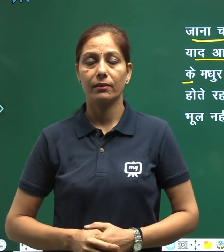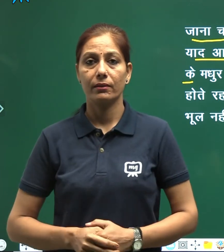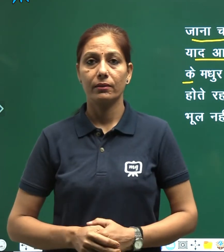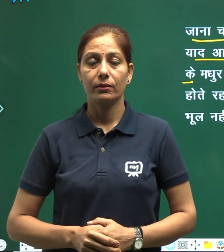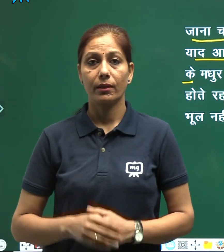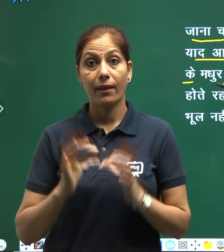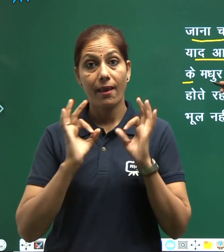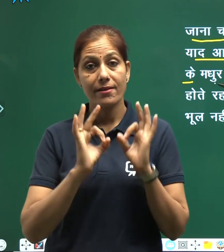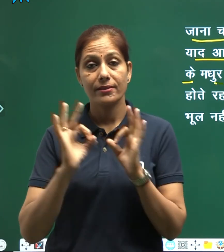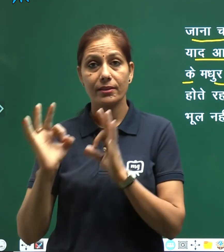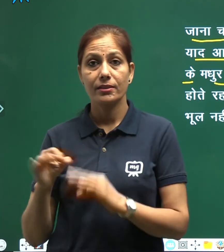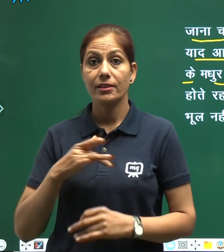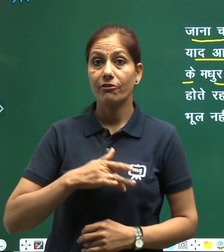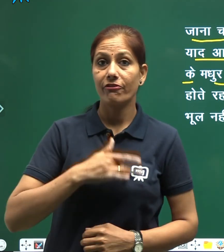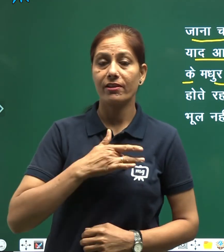मधुर भाव